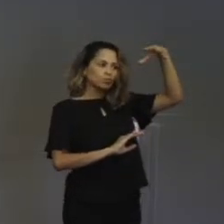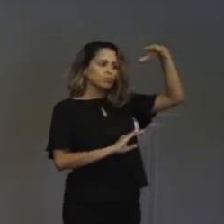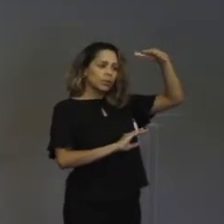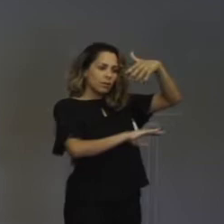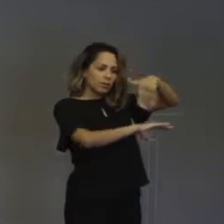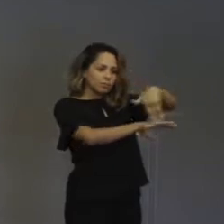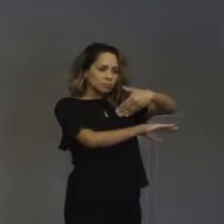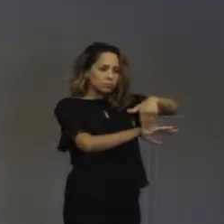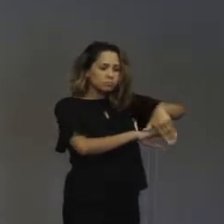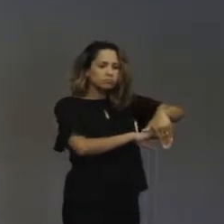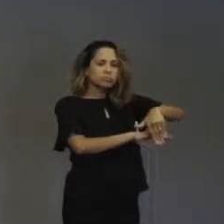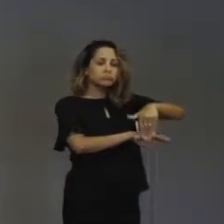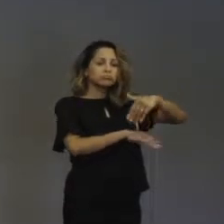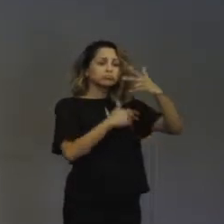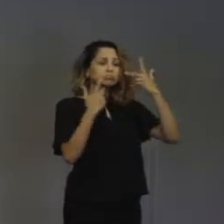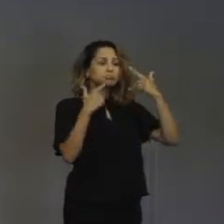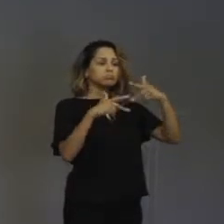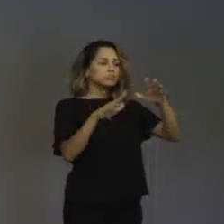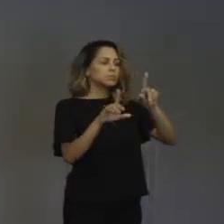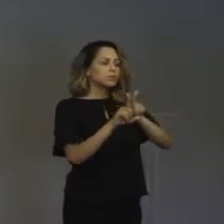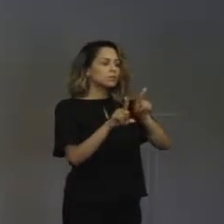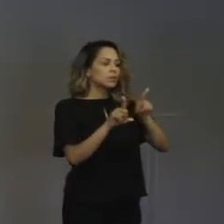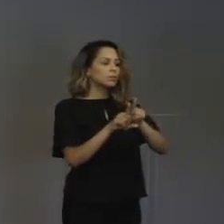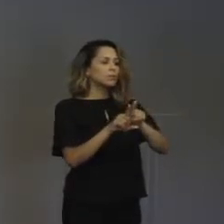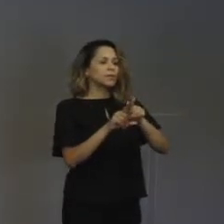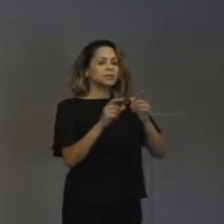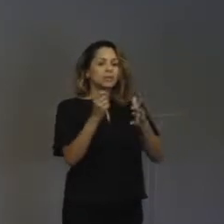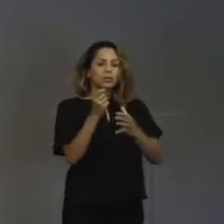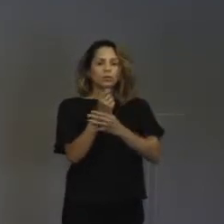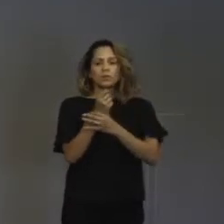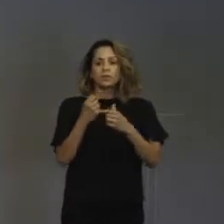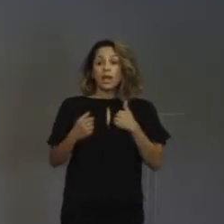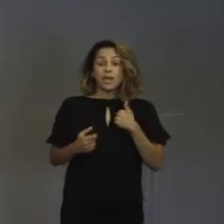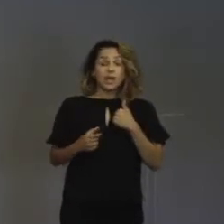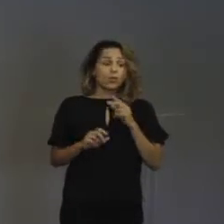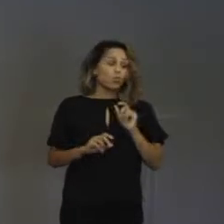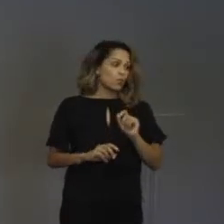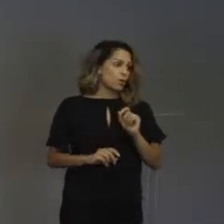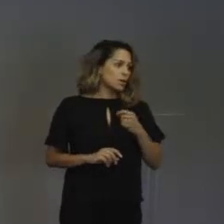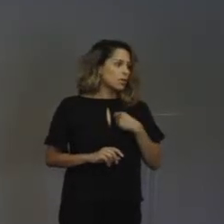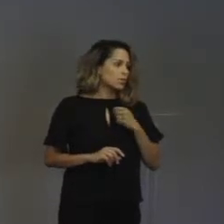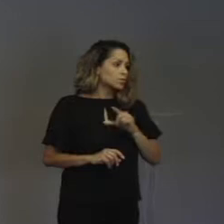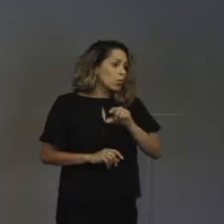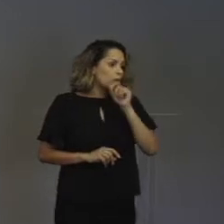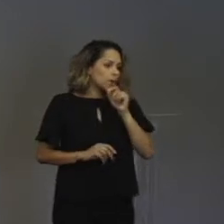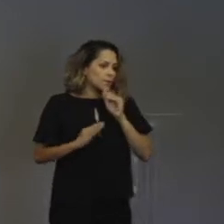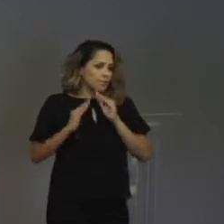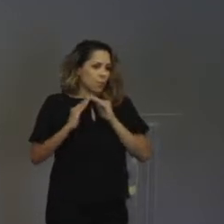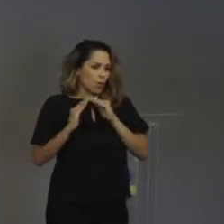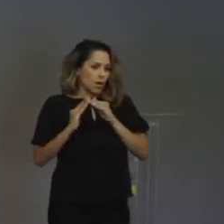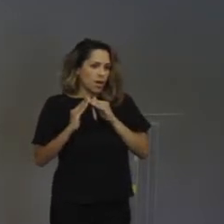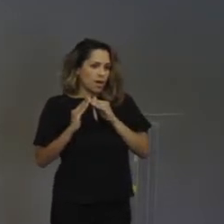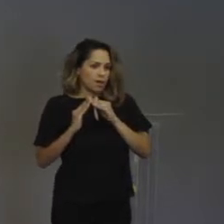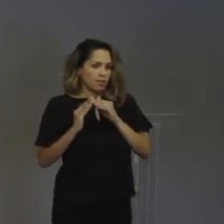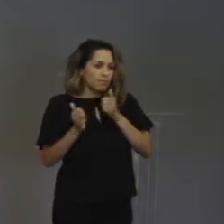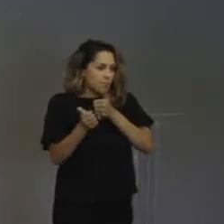ambiente estar com pessoas, né? Eu escolhi morar, eu uso muito transporte público, escolhi morar do lado de uma universidade. Tem